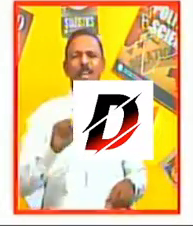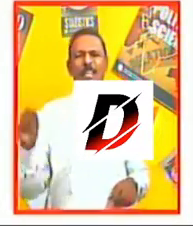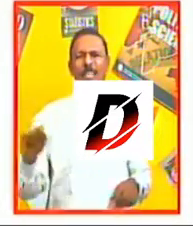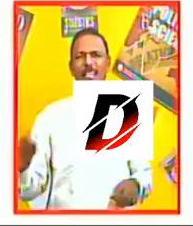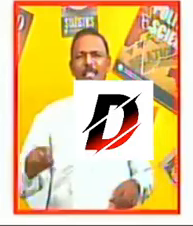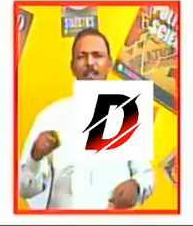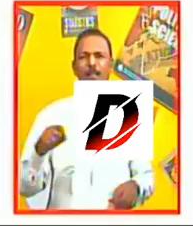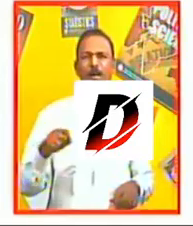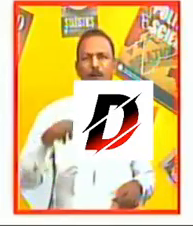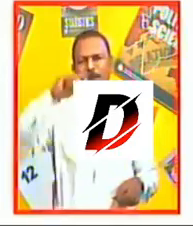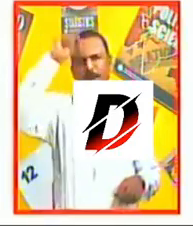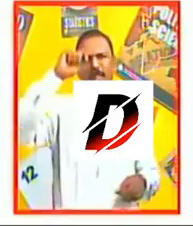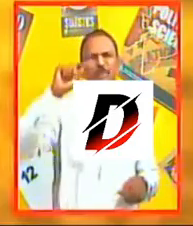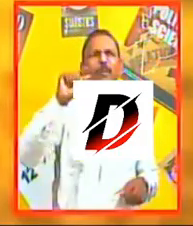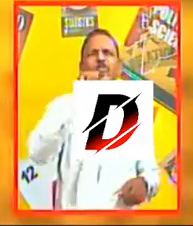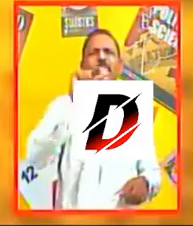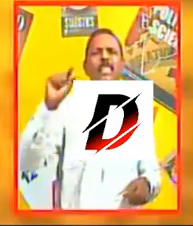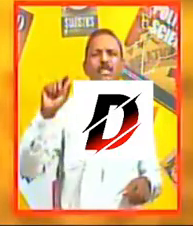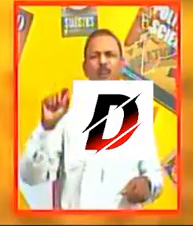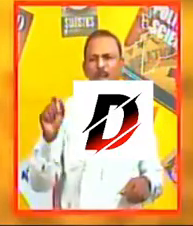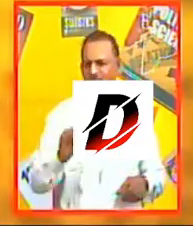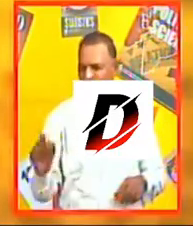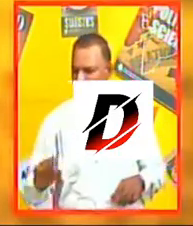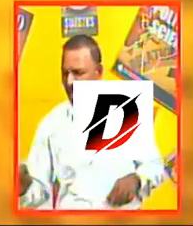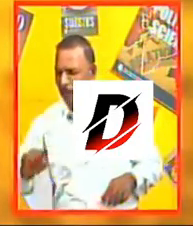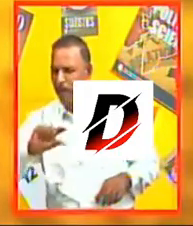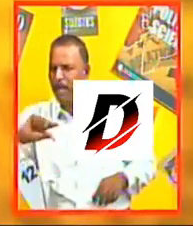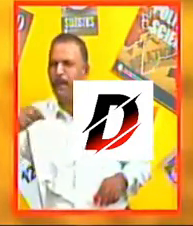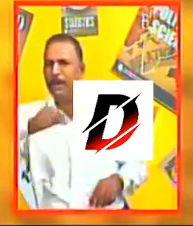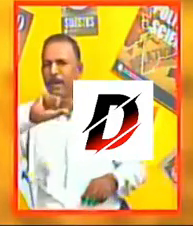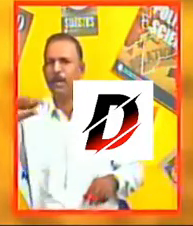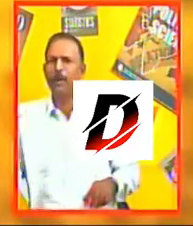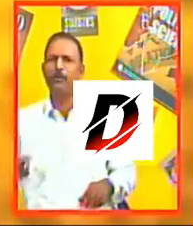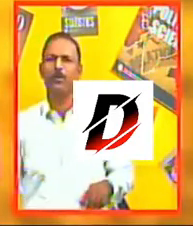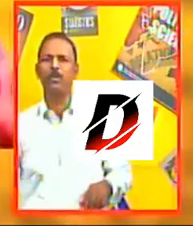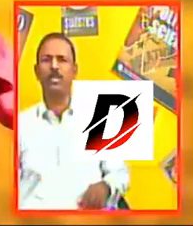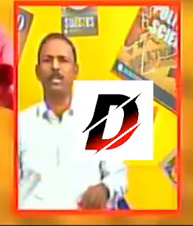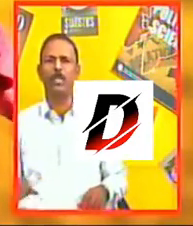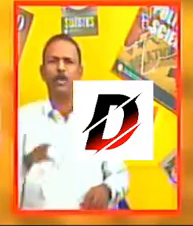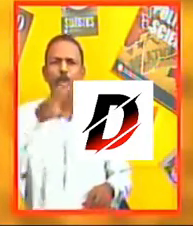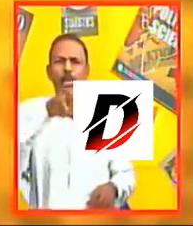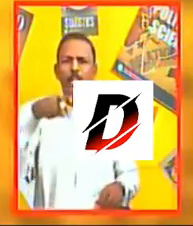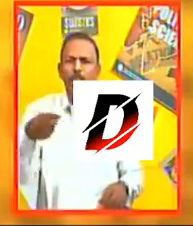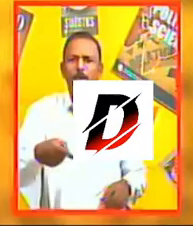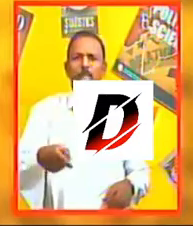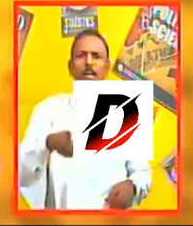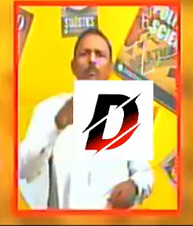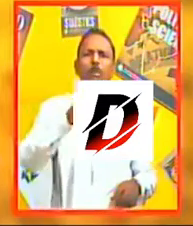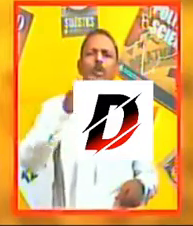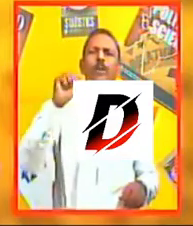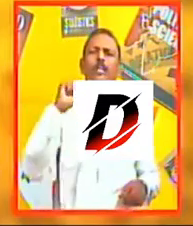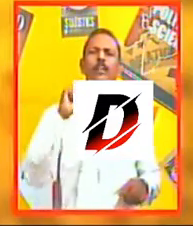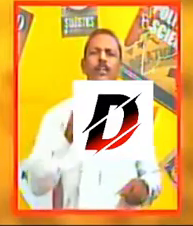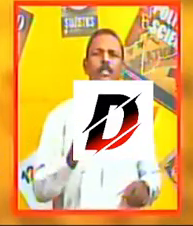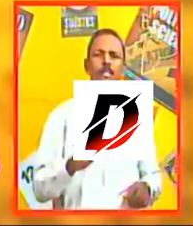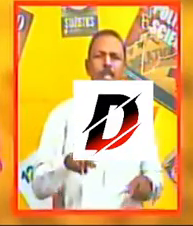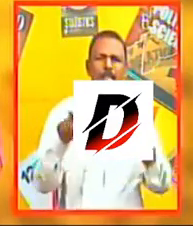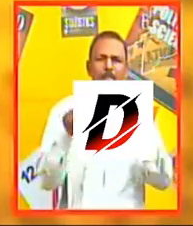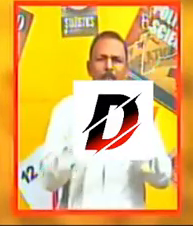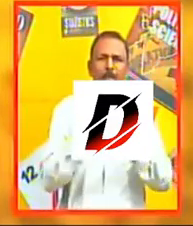போடுங்க, பிரிட்டிஷ் காலநிலை என்ற ஒரு பெயரும் இதற்கு உண்டு. அப்போ இதனுடைய பொருள் என்ன அப்படின்னு